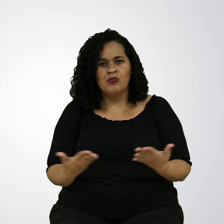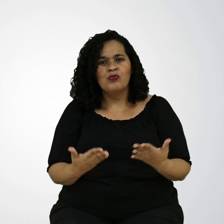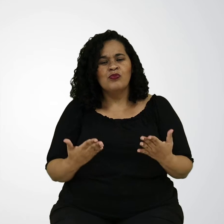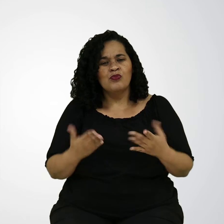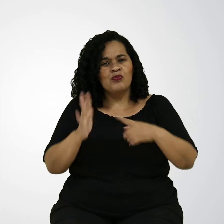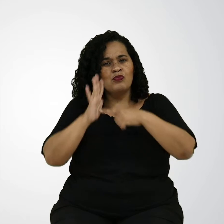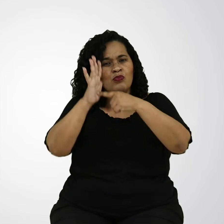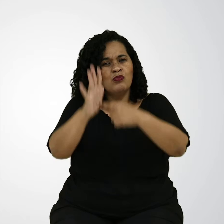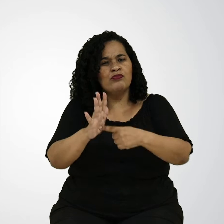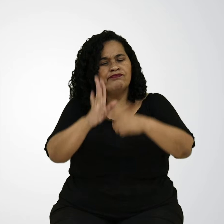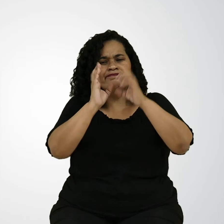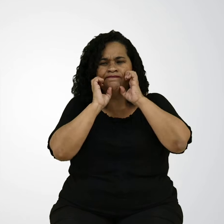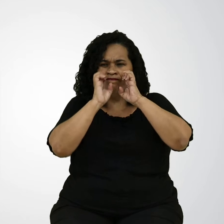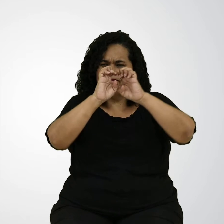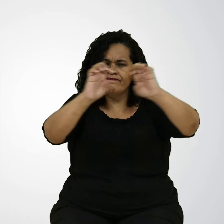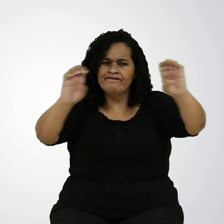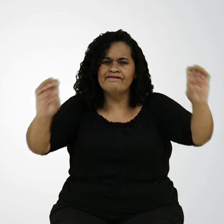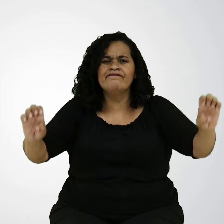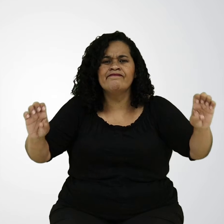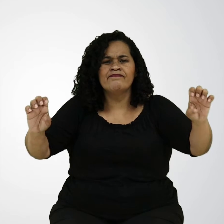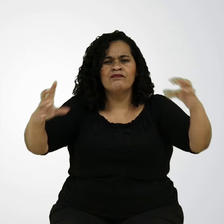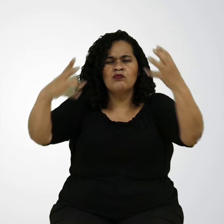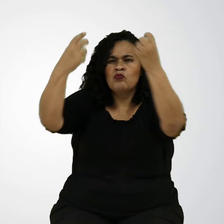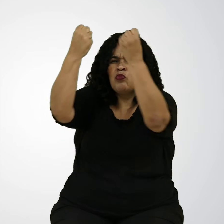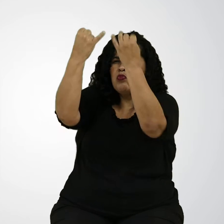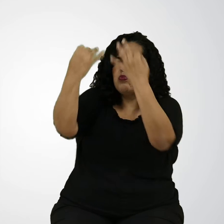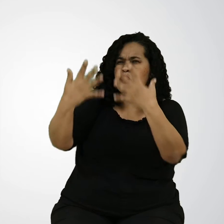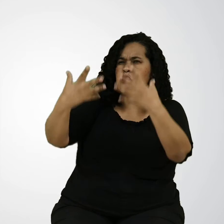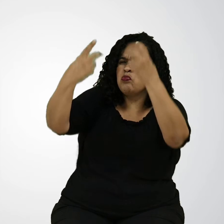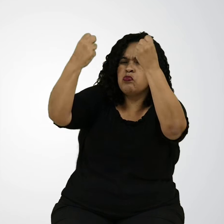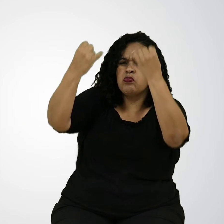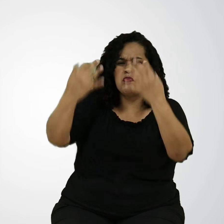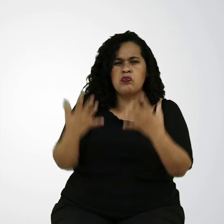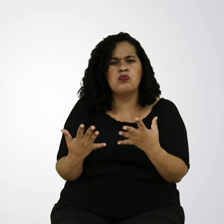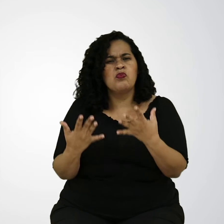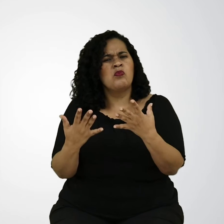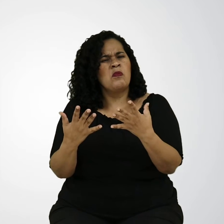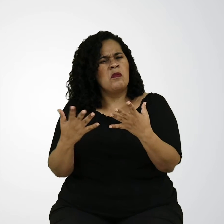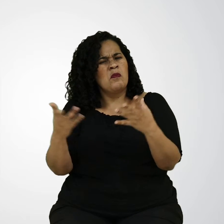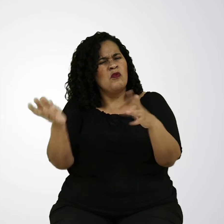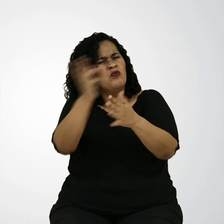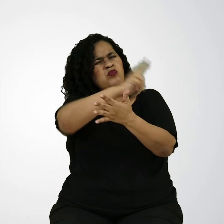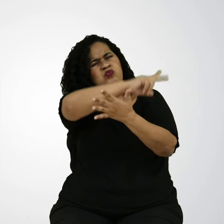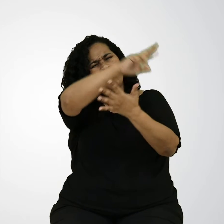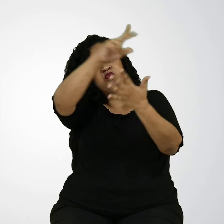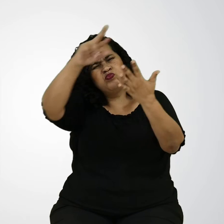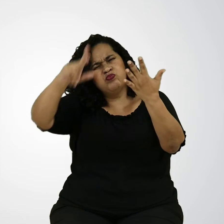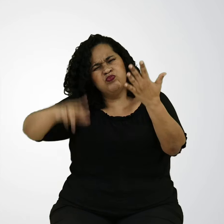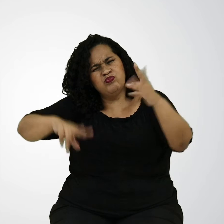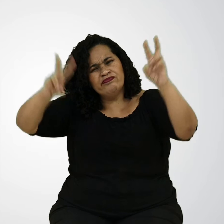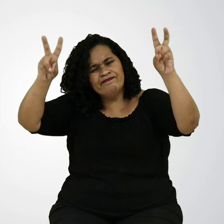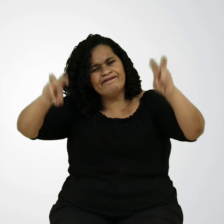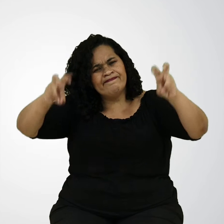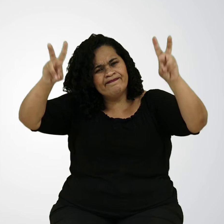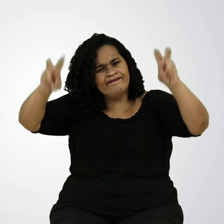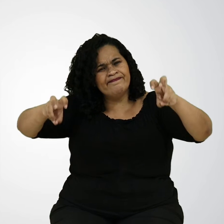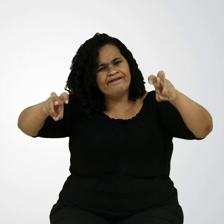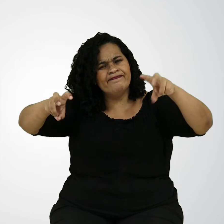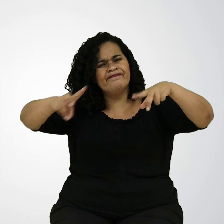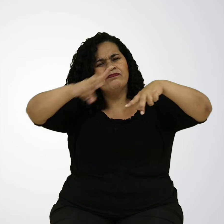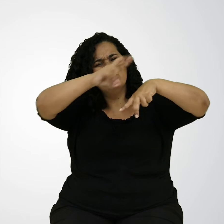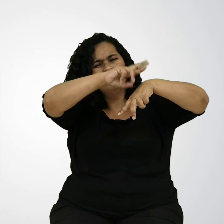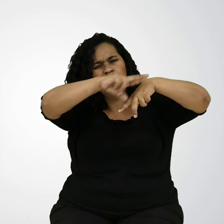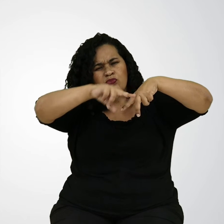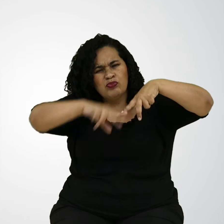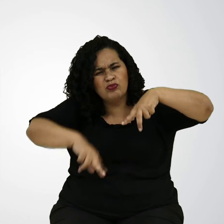Evangelho, à luz da Escritura, né? O homossexualismo, o aborto, a identidade de gênero e outros tantos assuntos